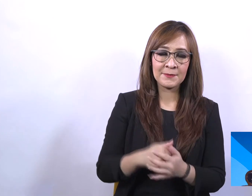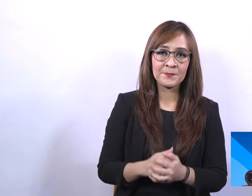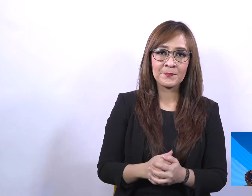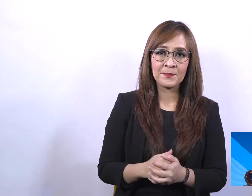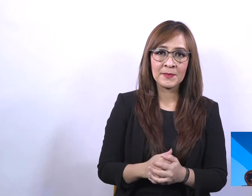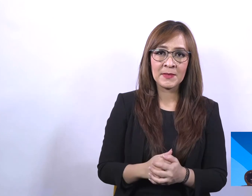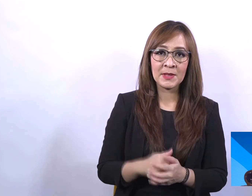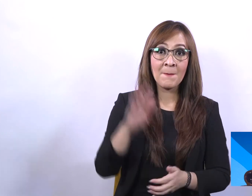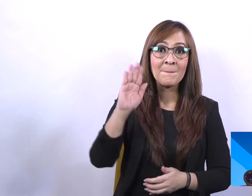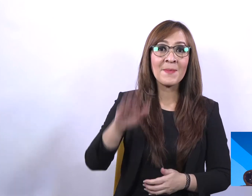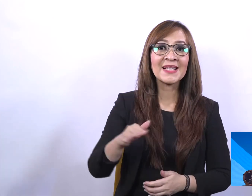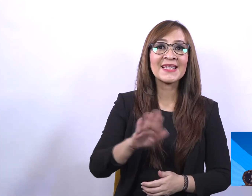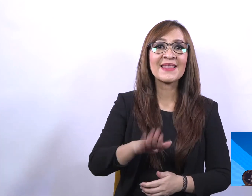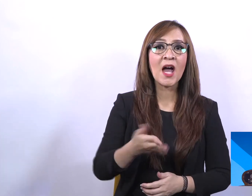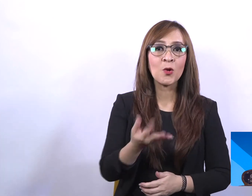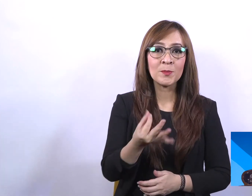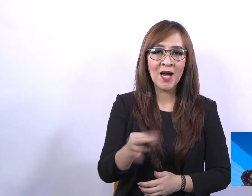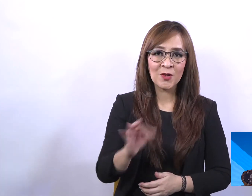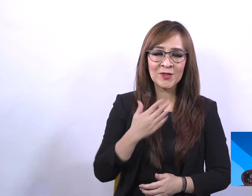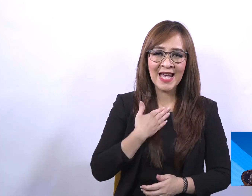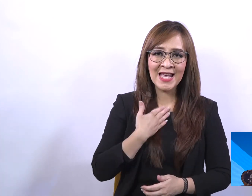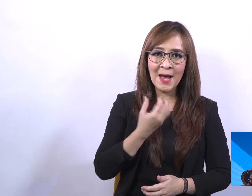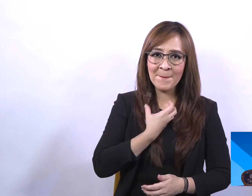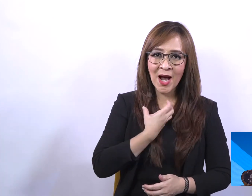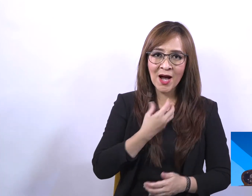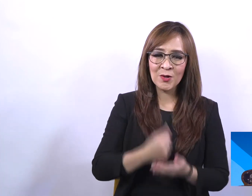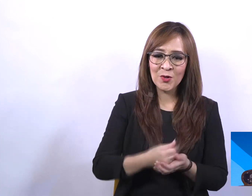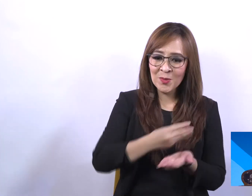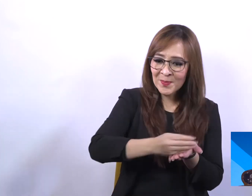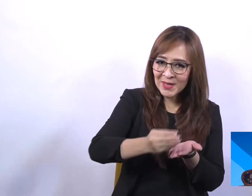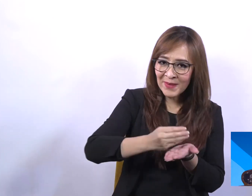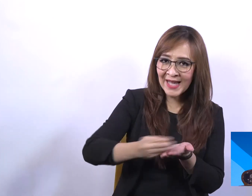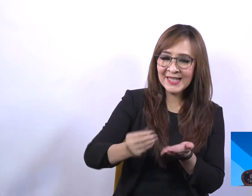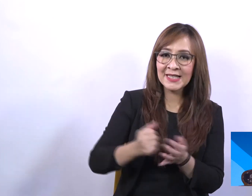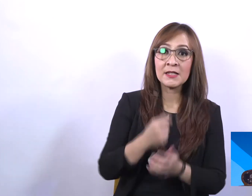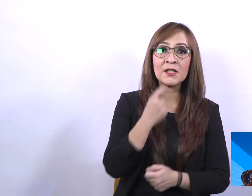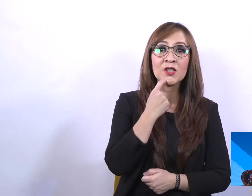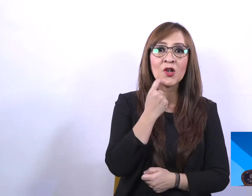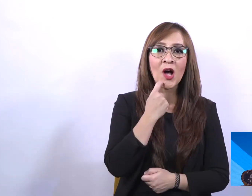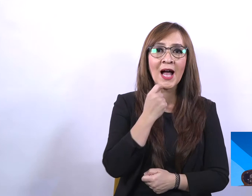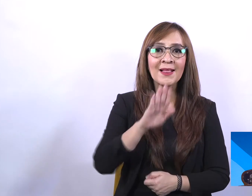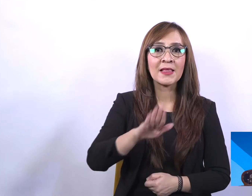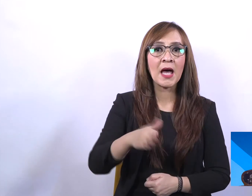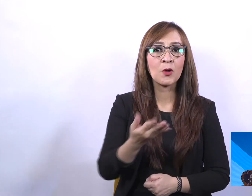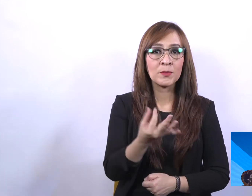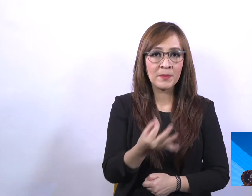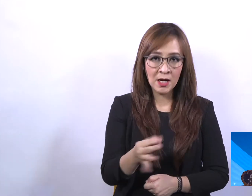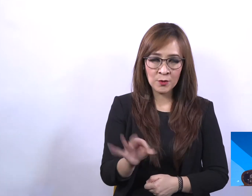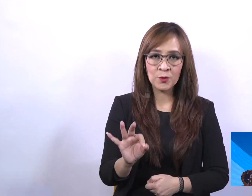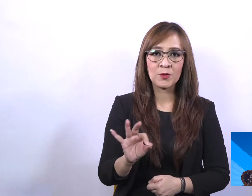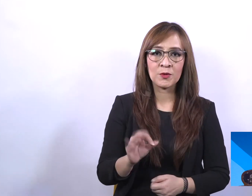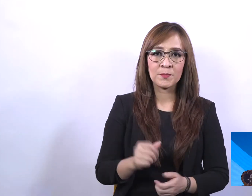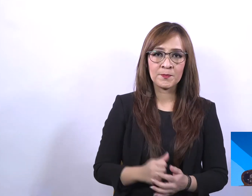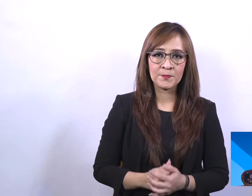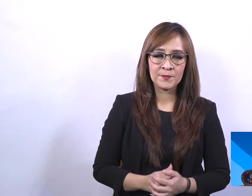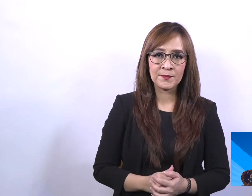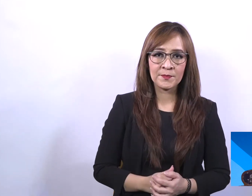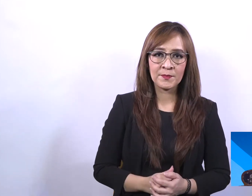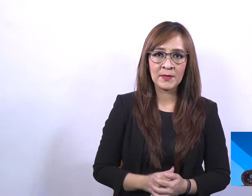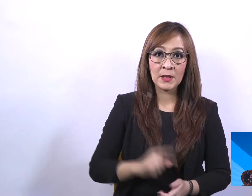masih dalam suasana tahun baru saya mau berbagi buat saudara tentang pesan tahun baru masih sedarah